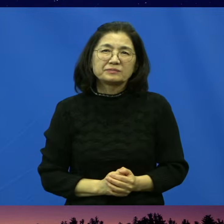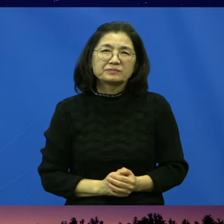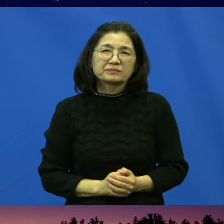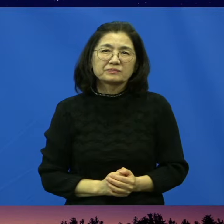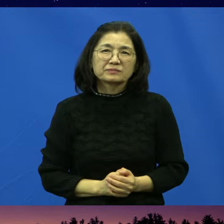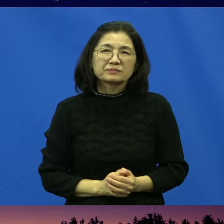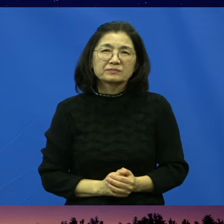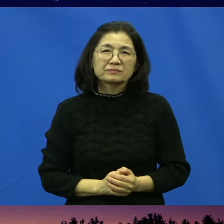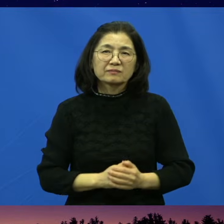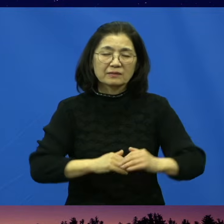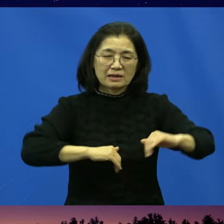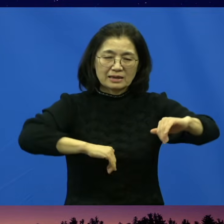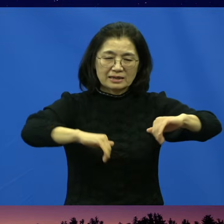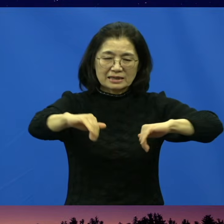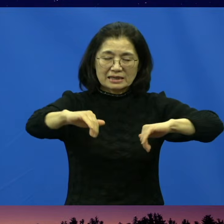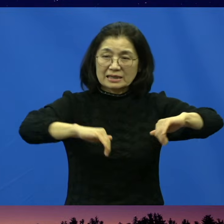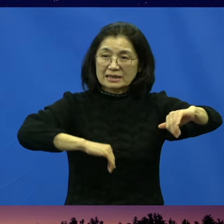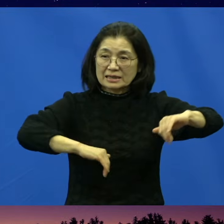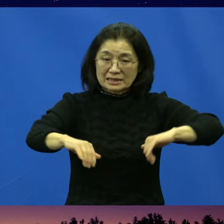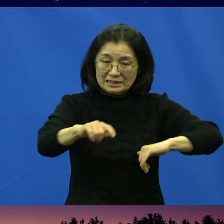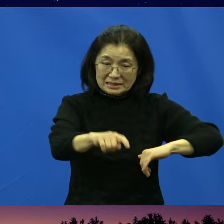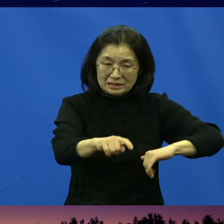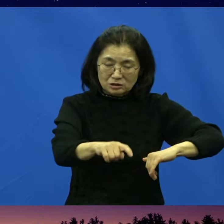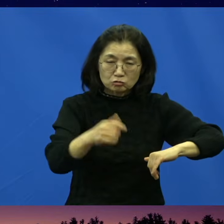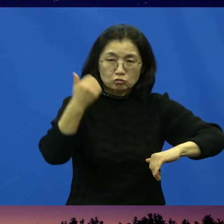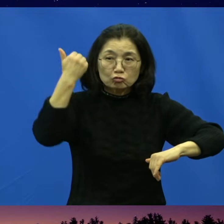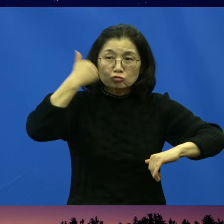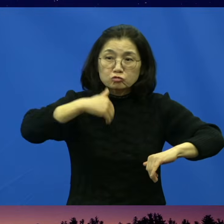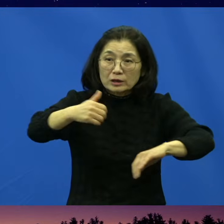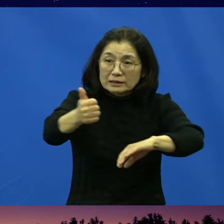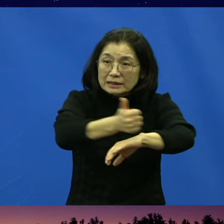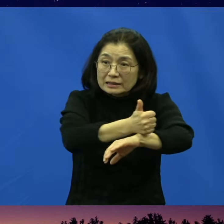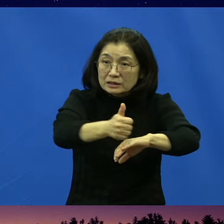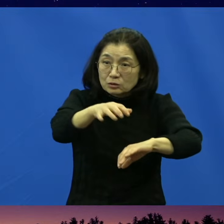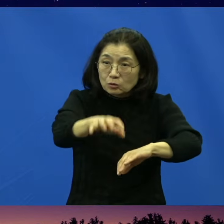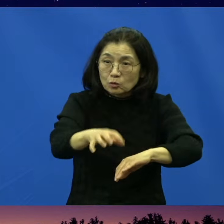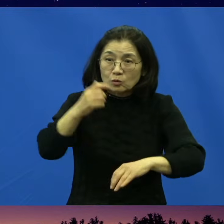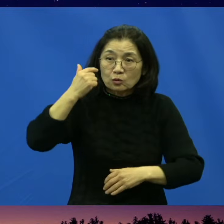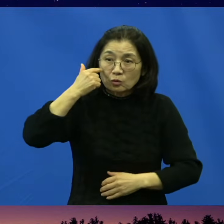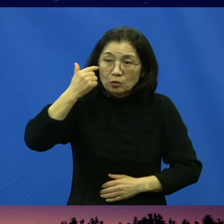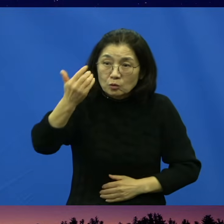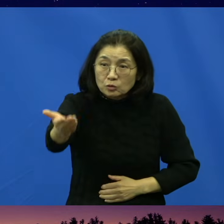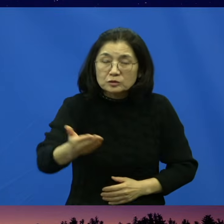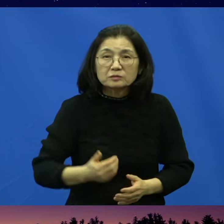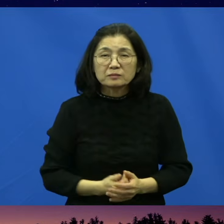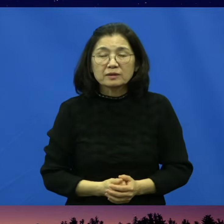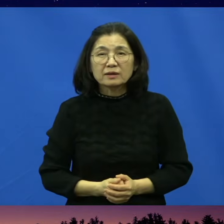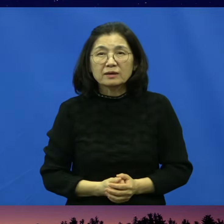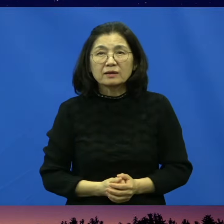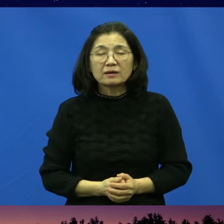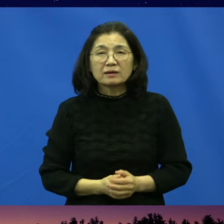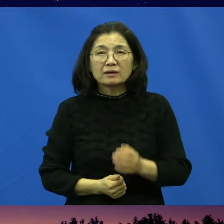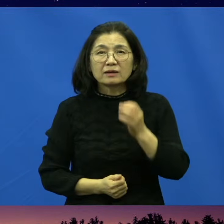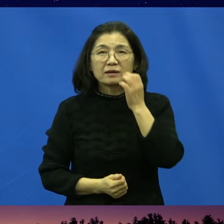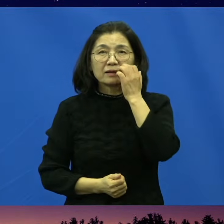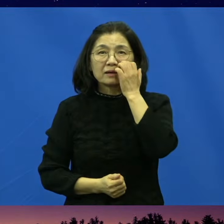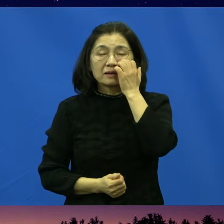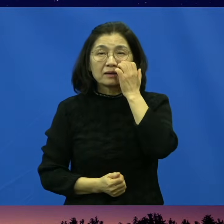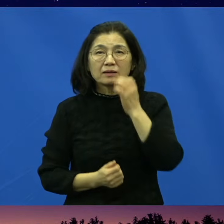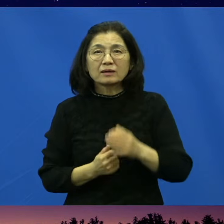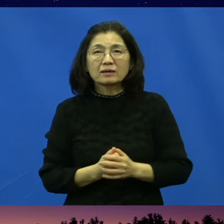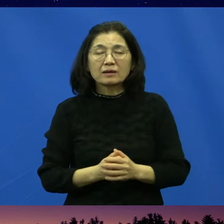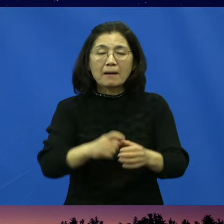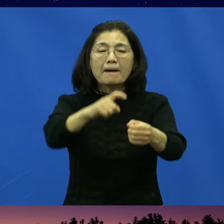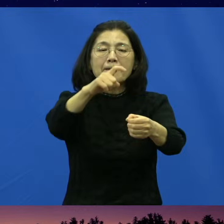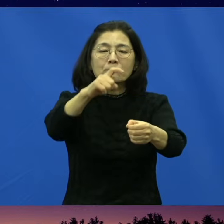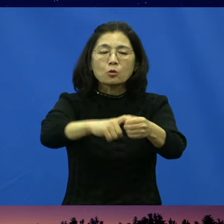여러분, 길이라는 것은 누가 지나는 곳입니까? 길은 방향이 있는 사람이 가는 것입니다.